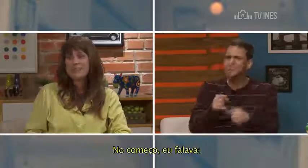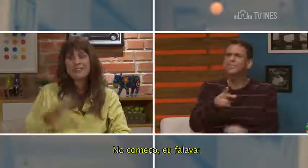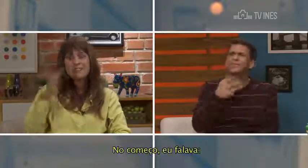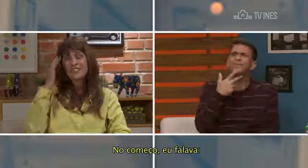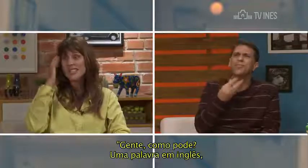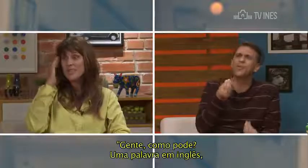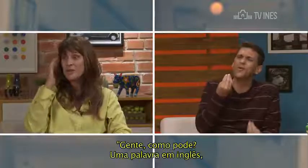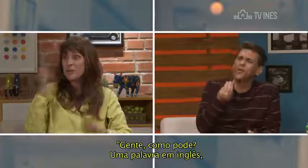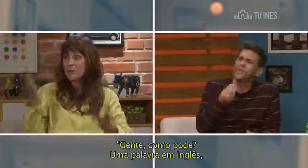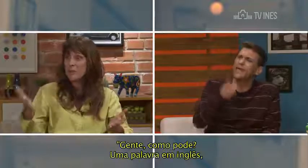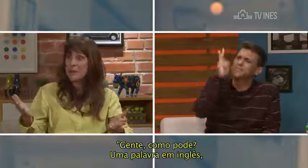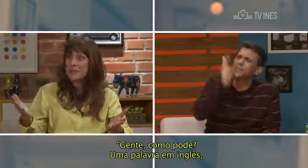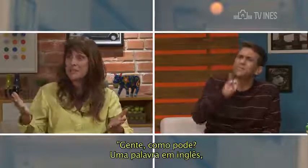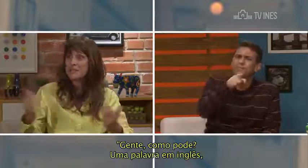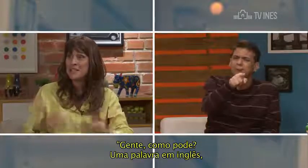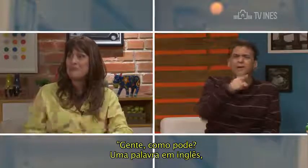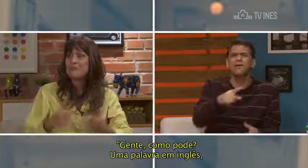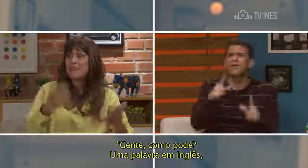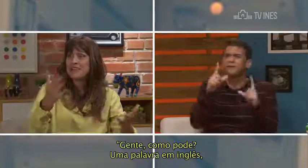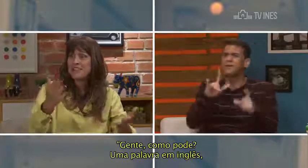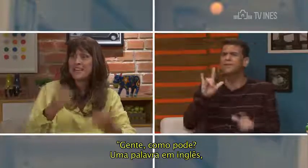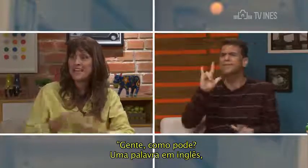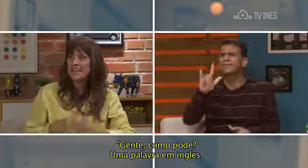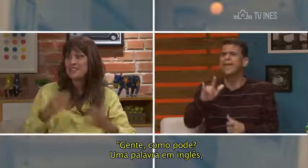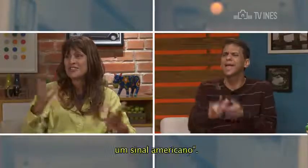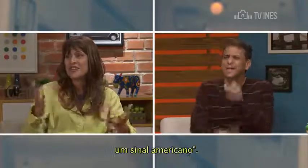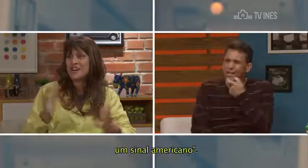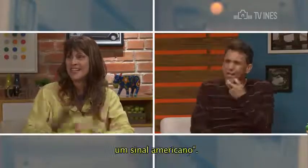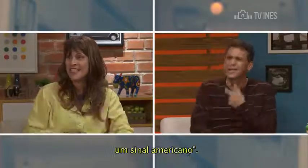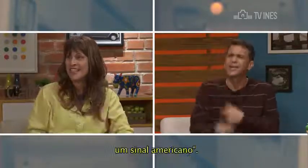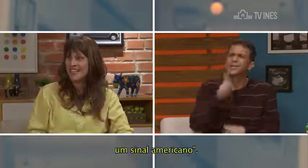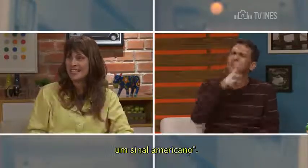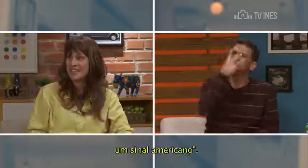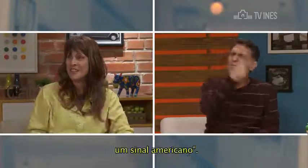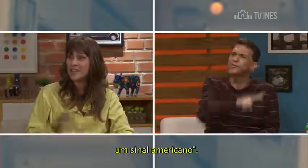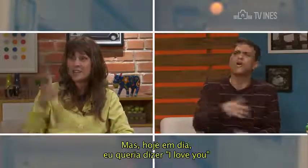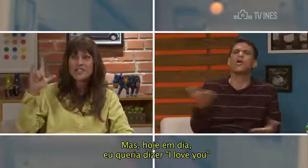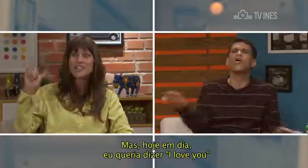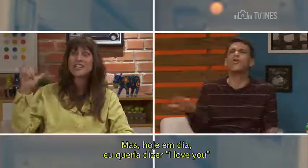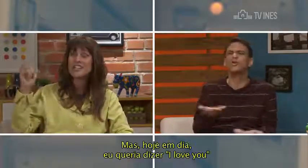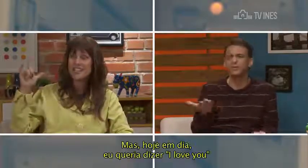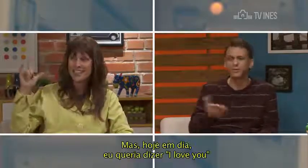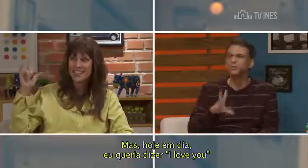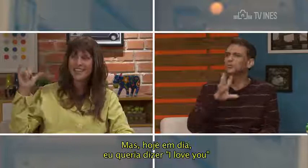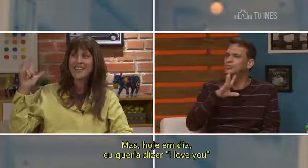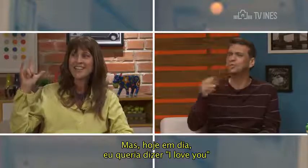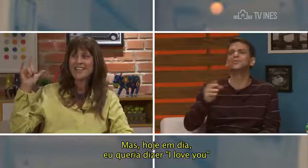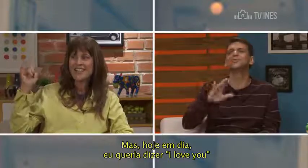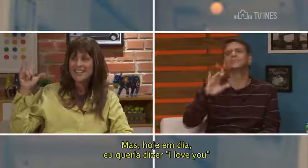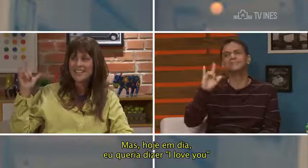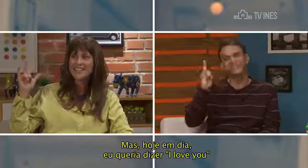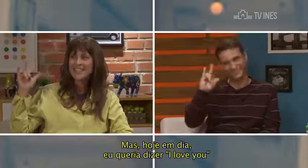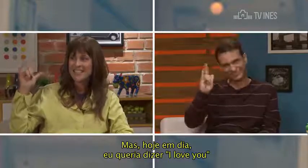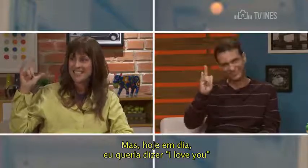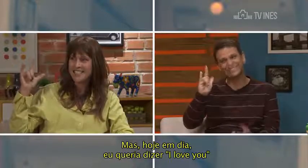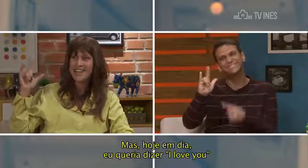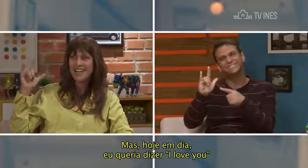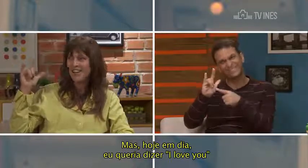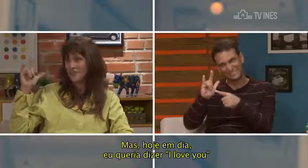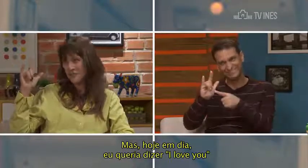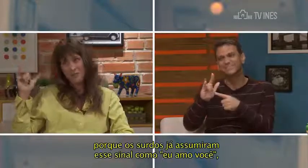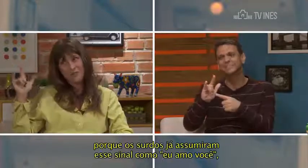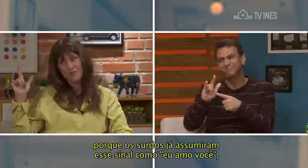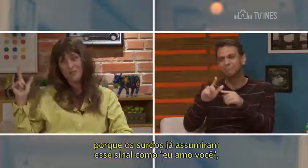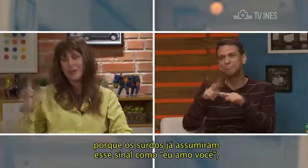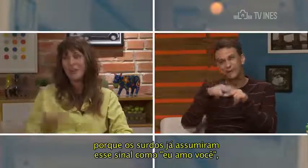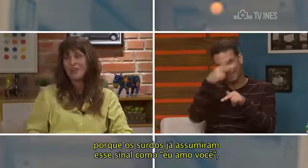no começo eu falava, gente, como pode? Uma palavra em inglês, um sinal americano, mas hoje em dia eu queria dizer I